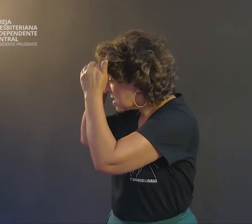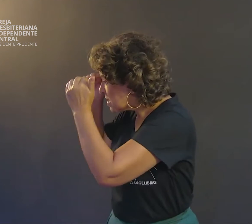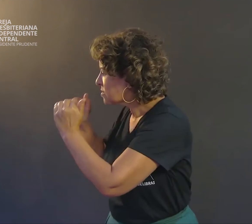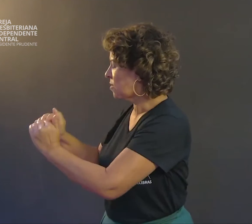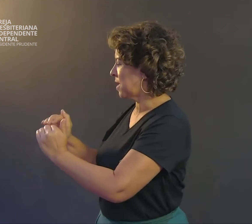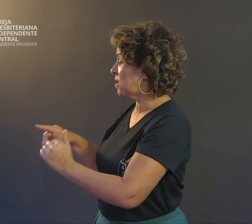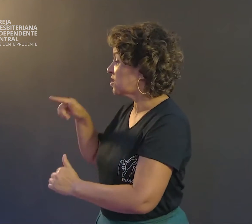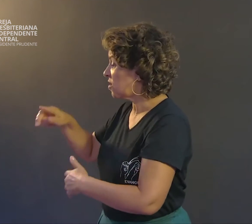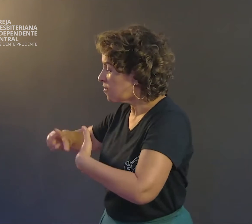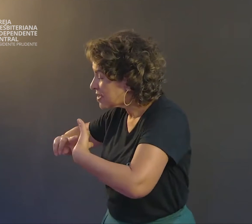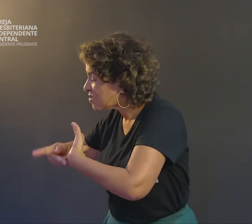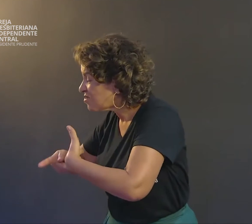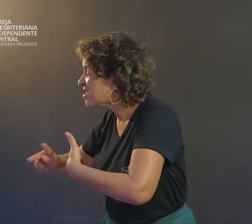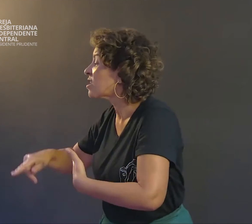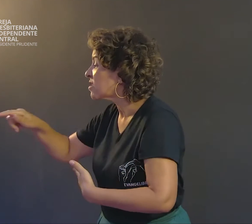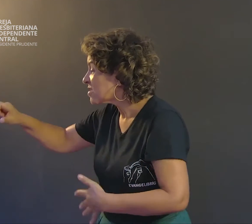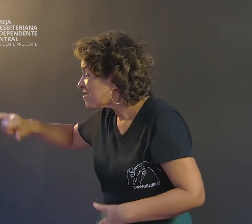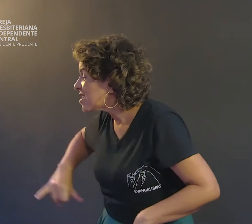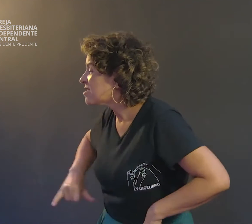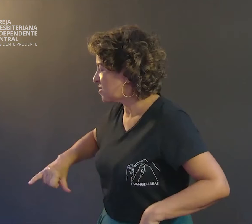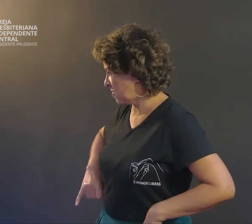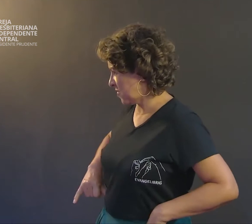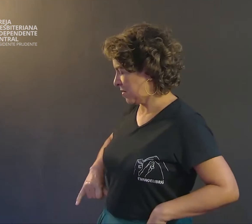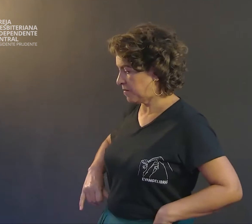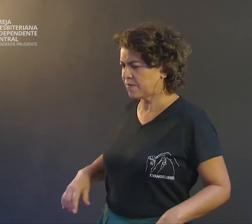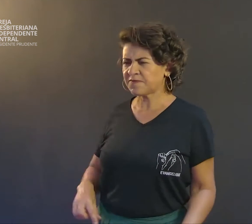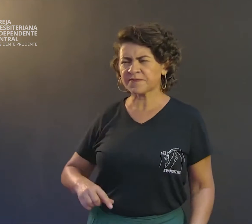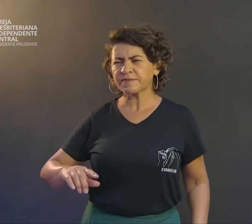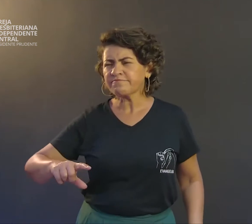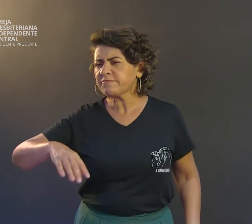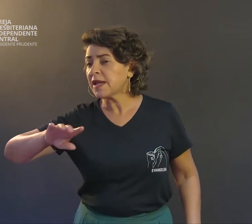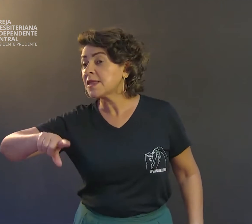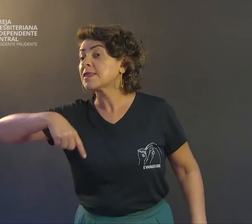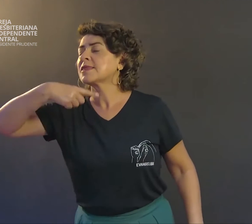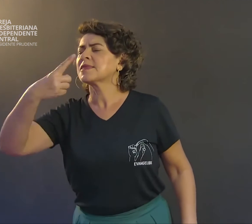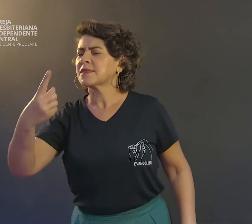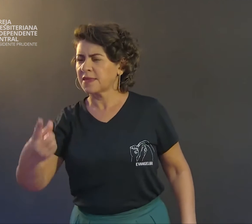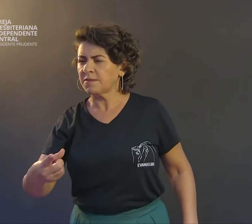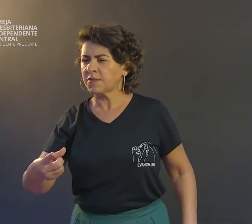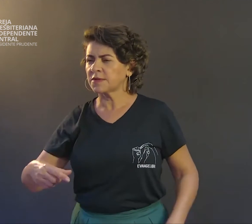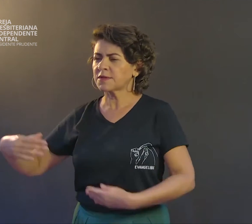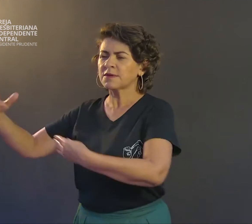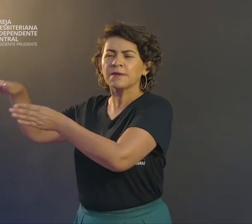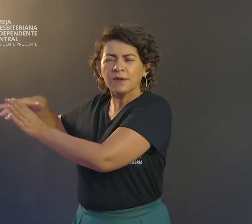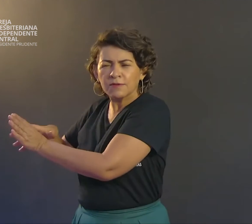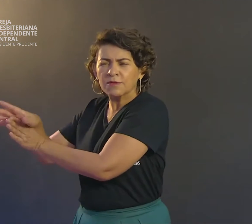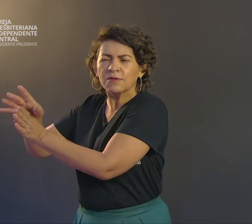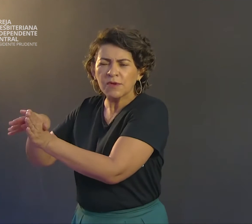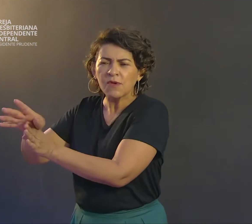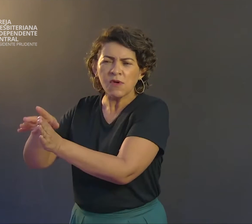Mais tarde, após ter sido estritamente orientado por Deus para não pegar nenhum despojo de